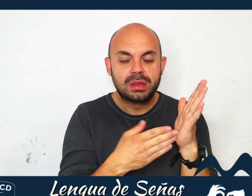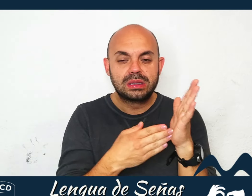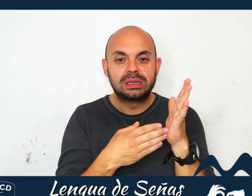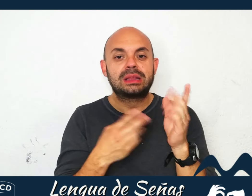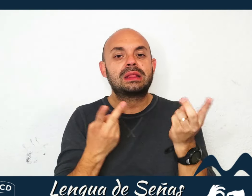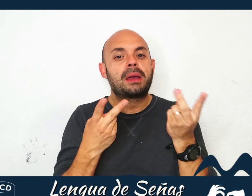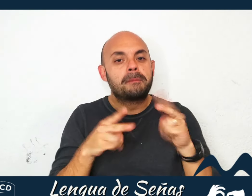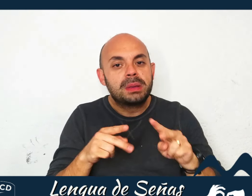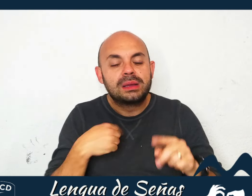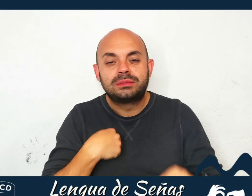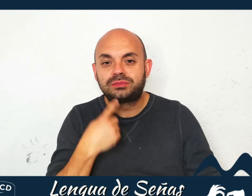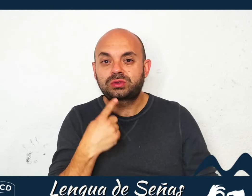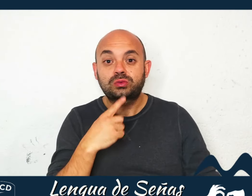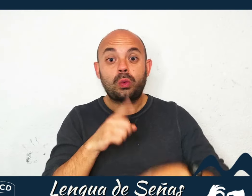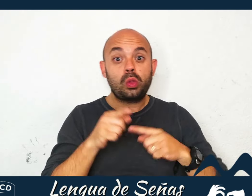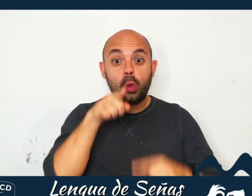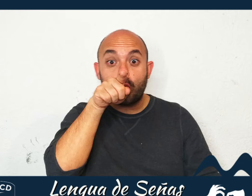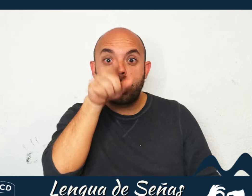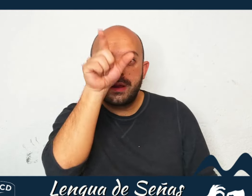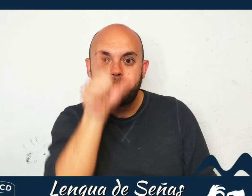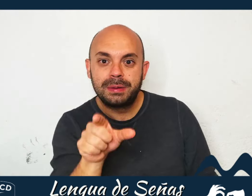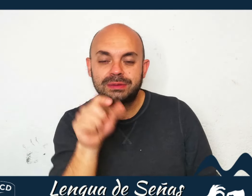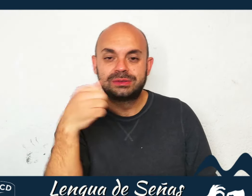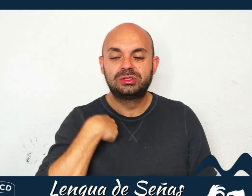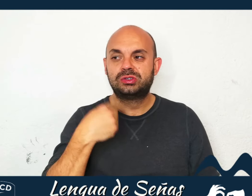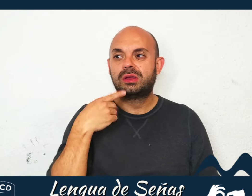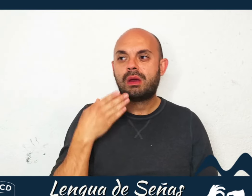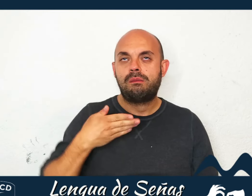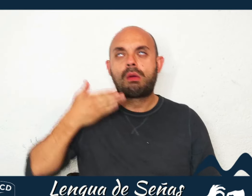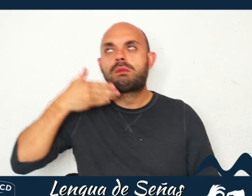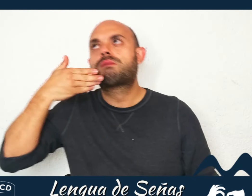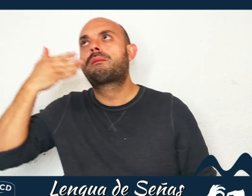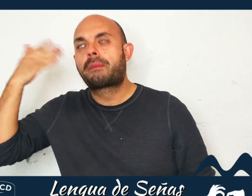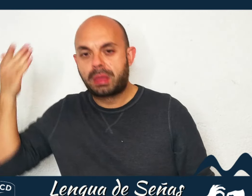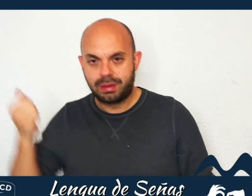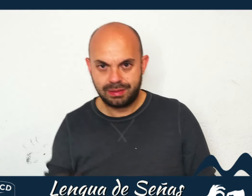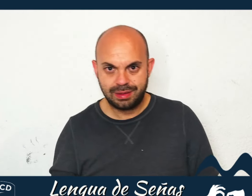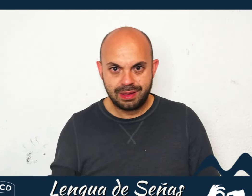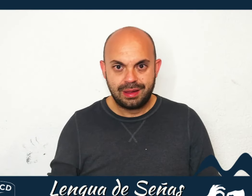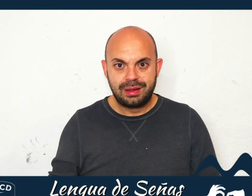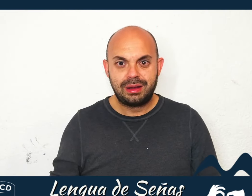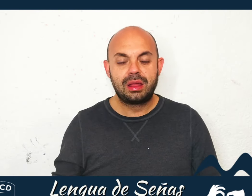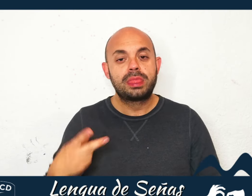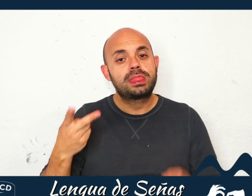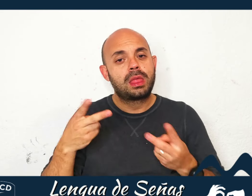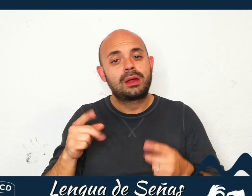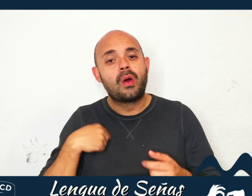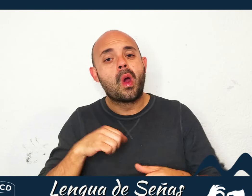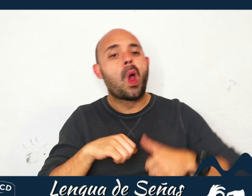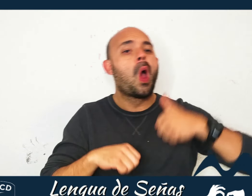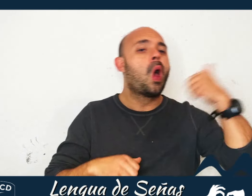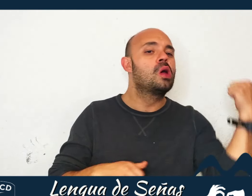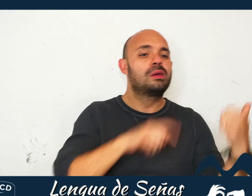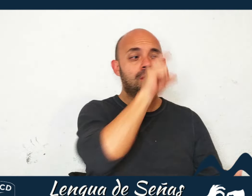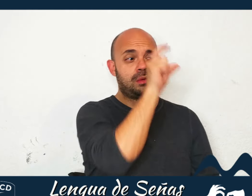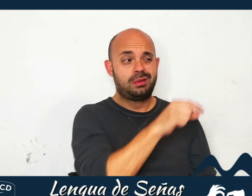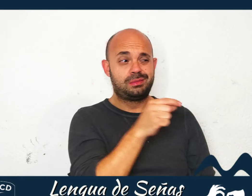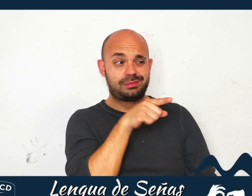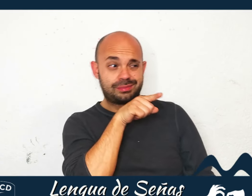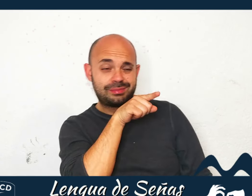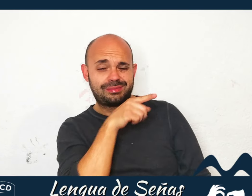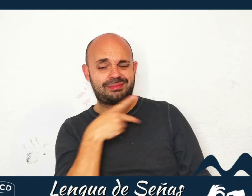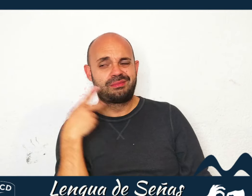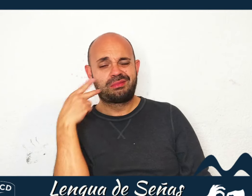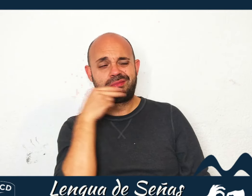las muchas palabras en los labios empobrecen. ¿Qué es lo que quiere decir? A veces el estar hablando nada